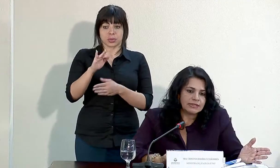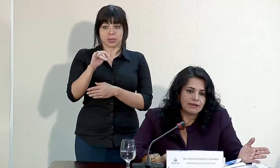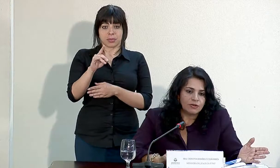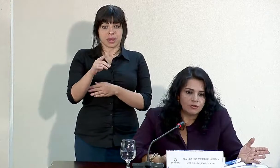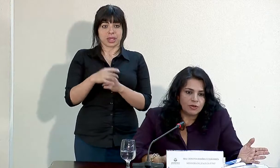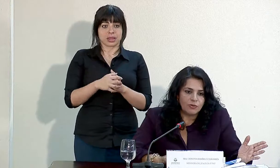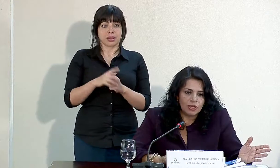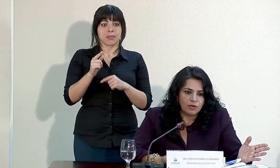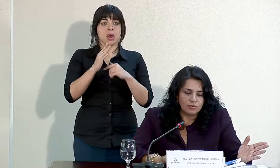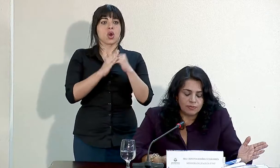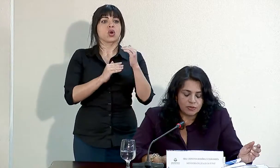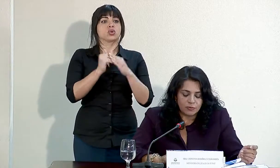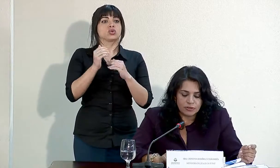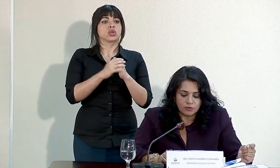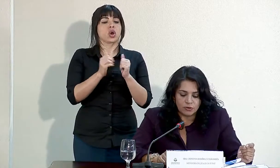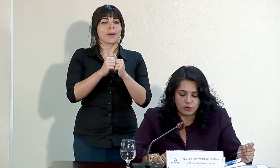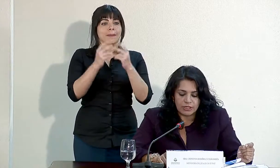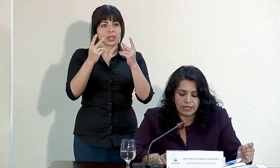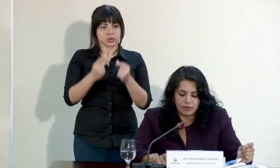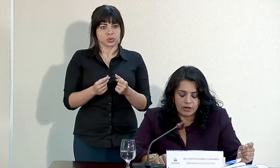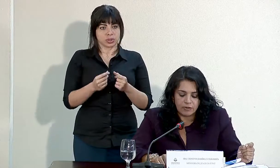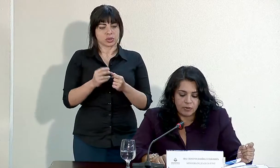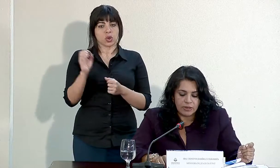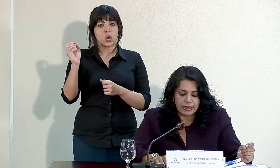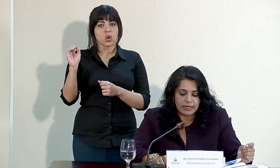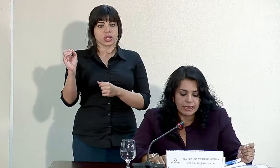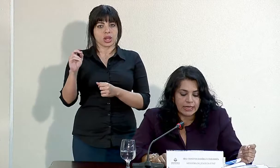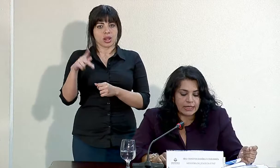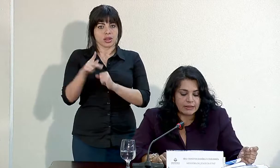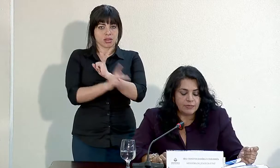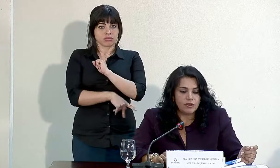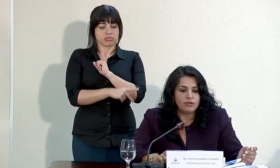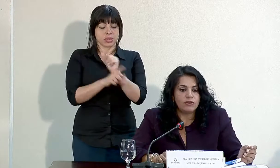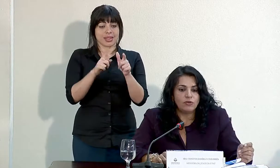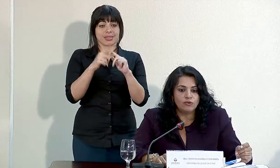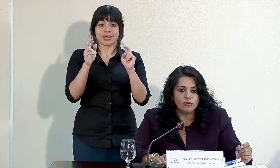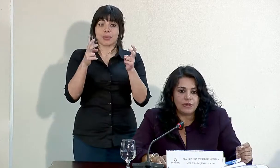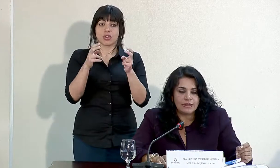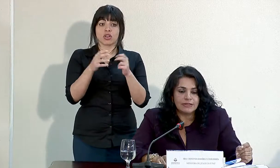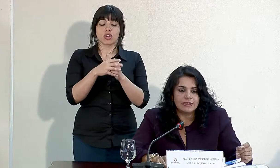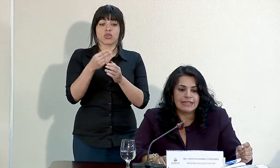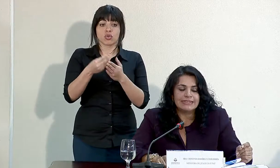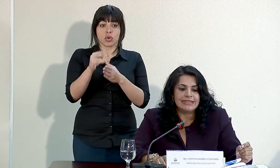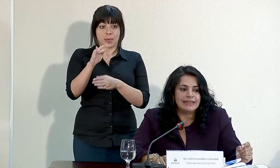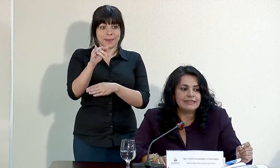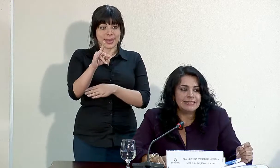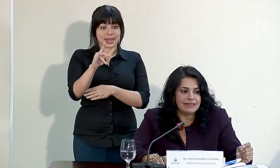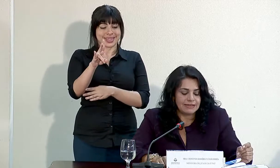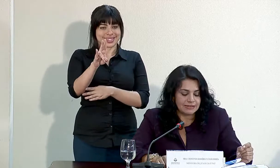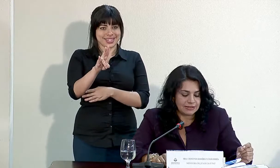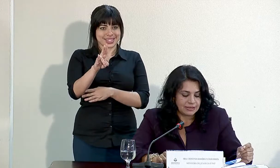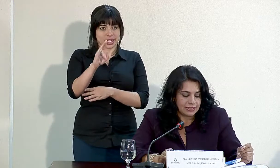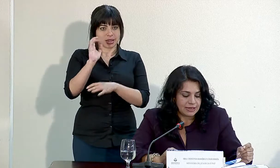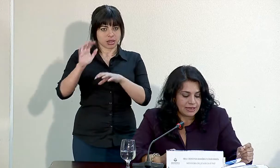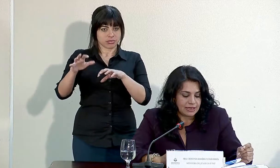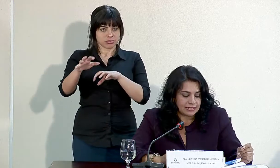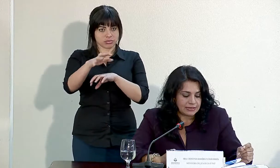esa cárcel se va a construir, como dije, con presupuesto ordinario de la República. En términos de recursos BID, serán 7